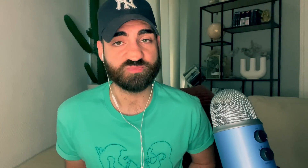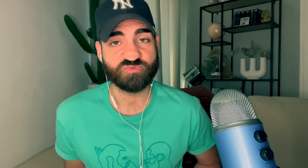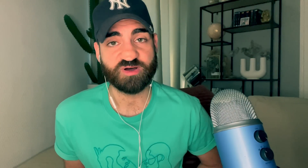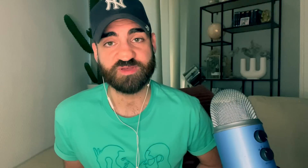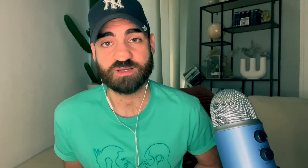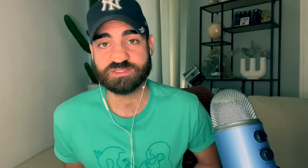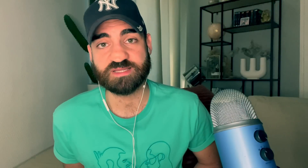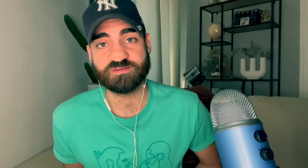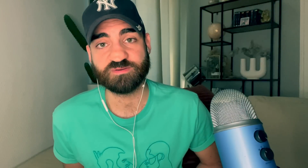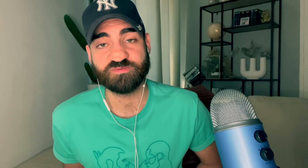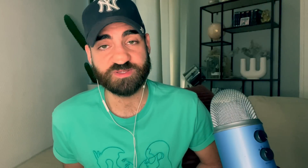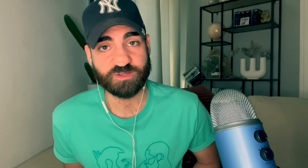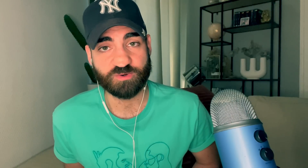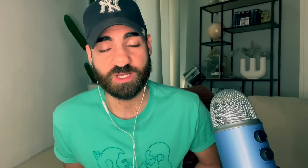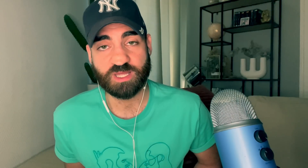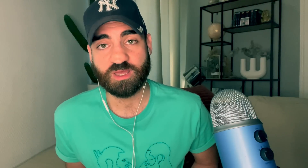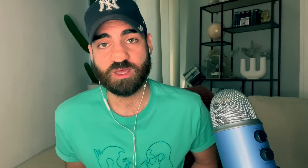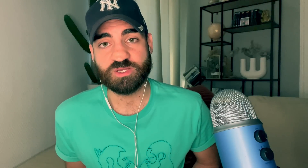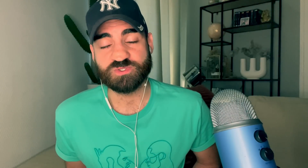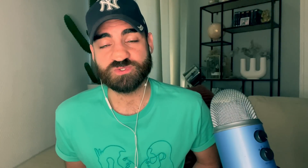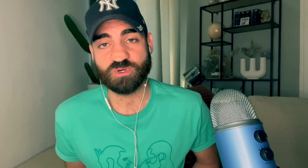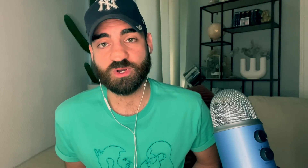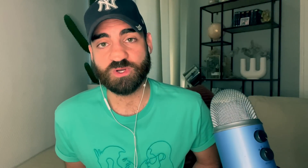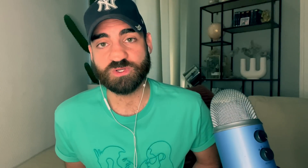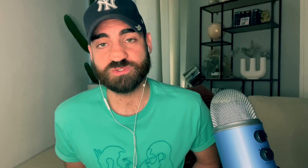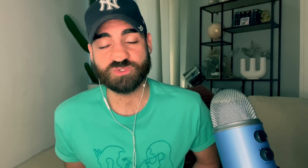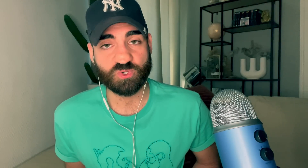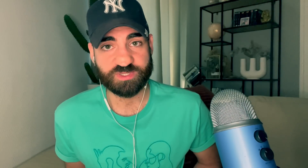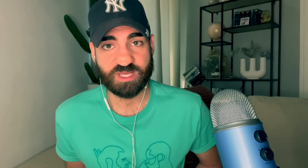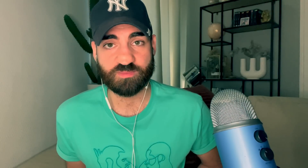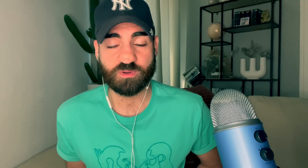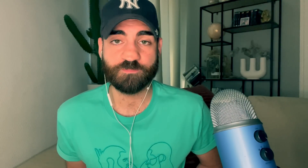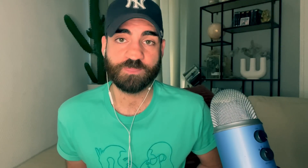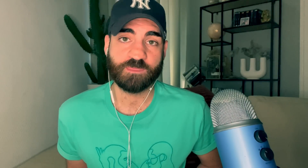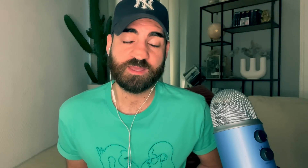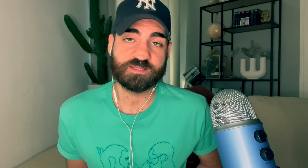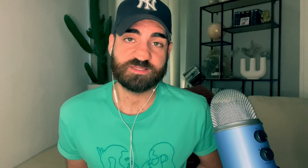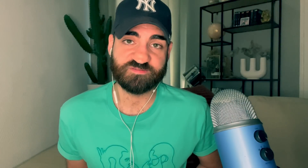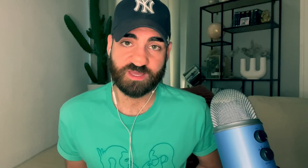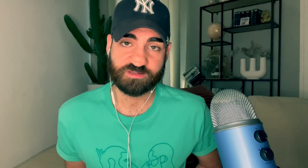pouvoir faire cette vidéo sur le thème des fiertés.